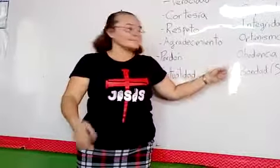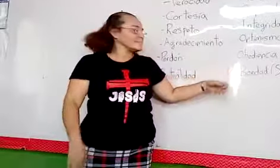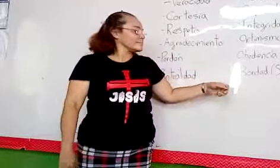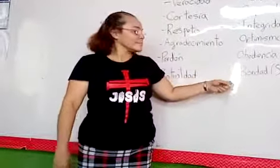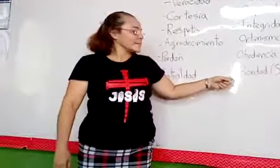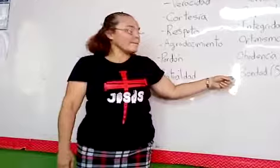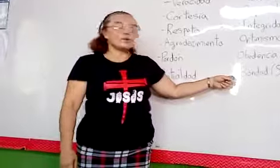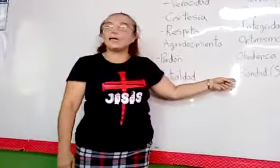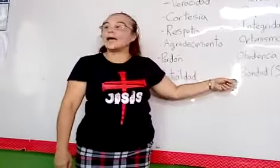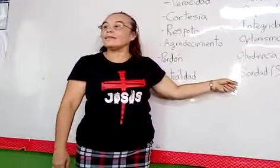Bondad.